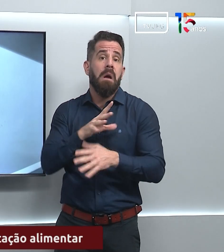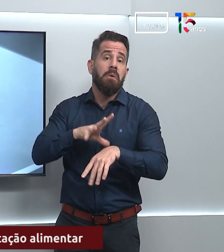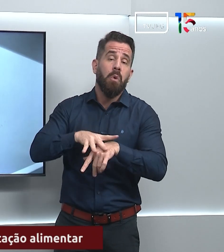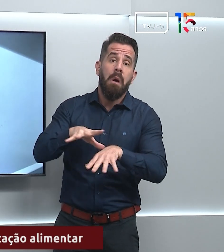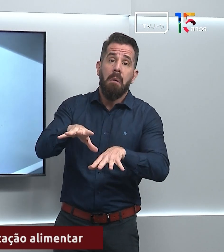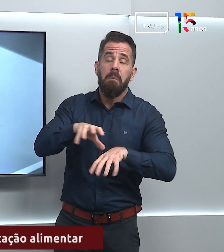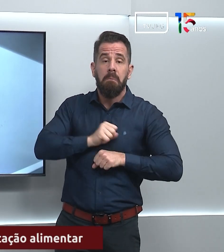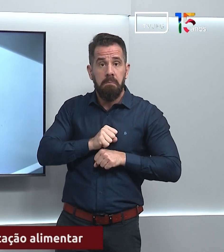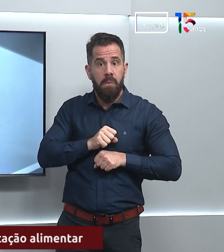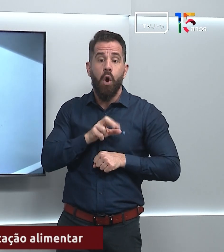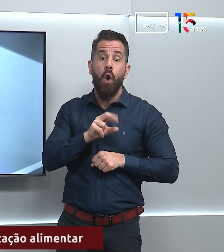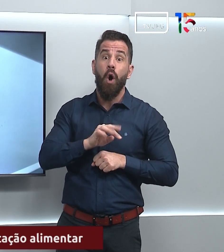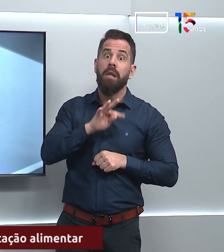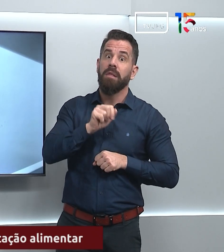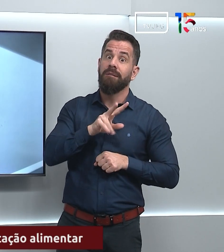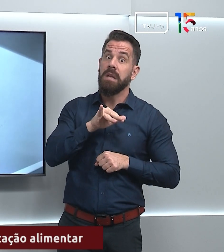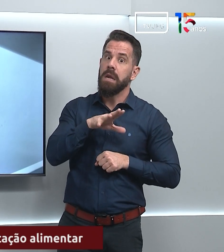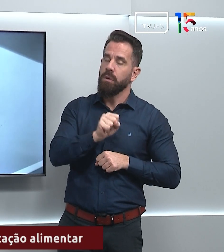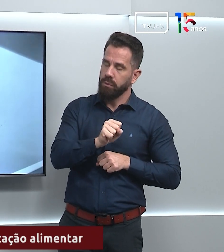rotavirose.